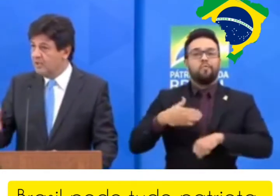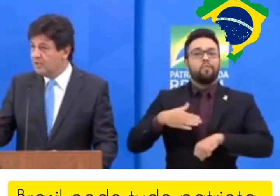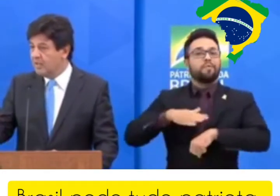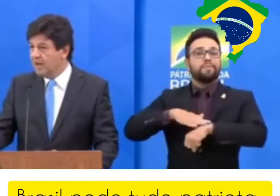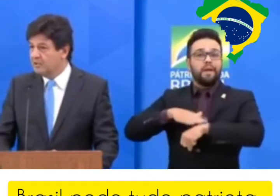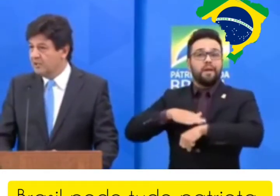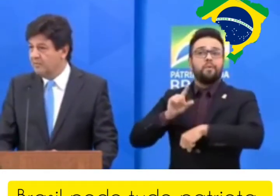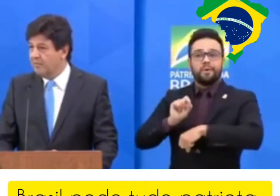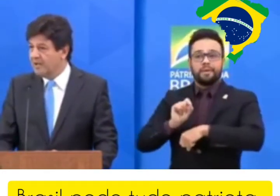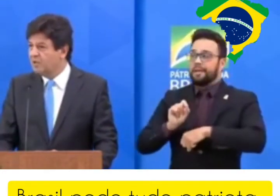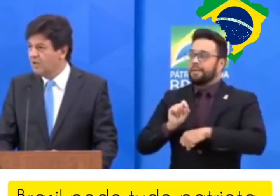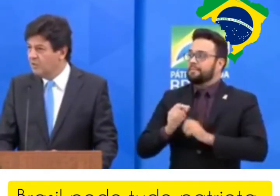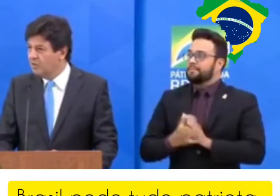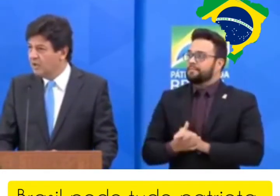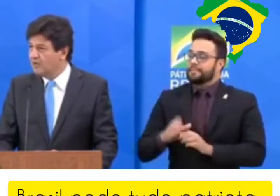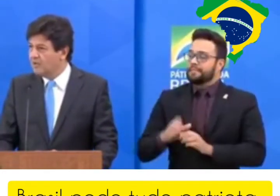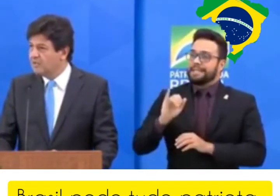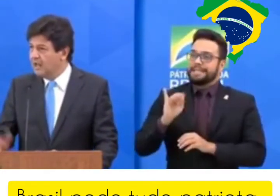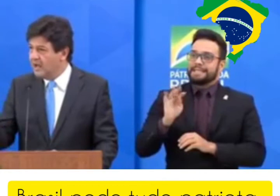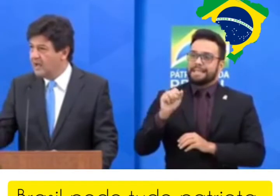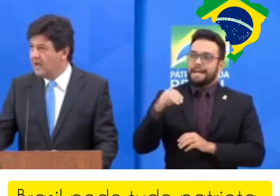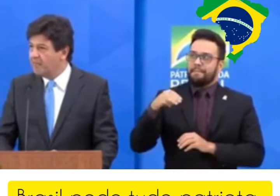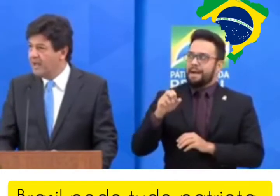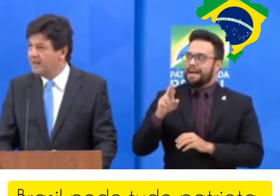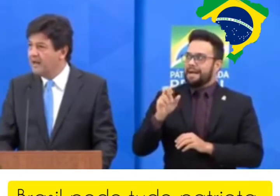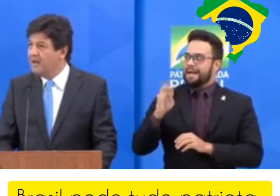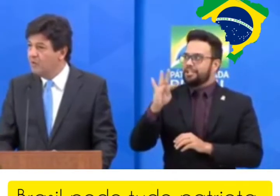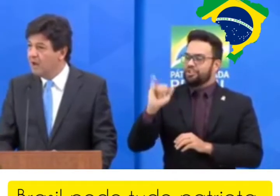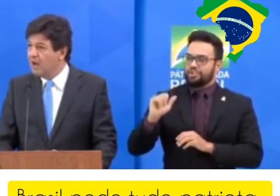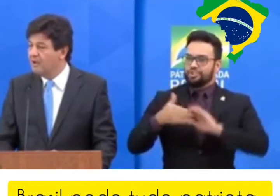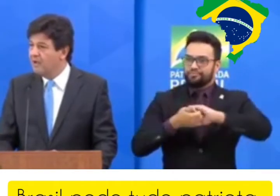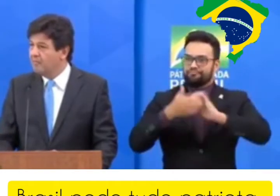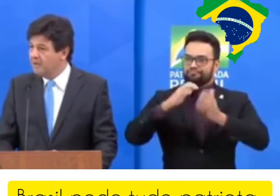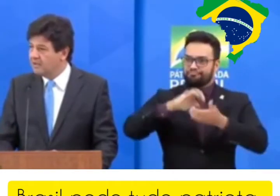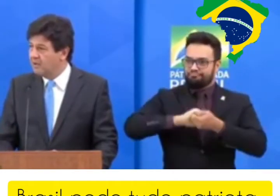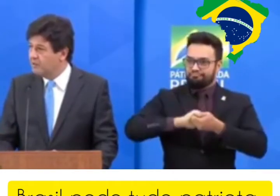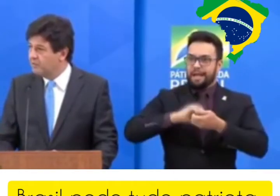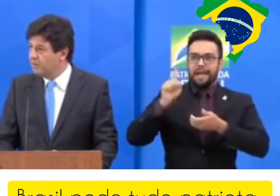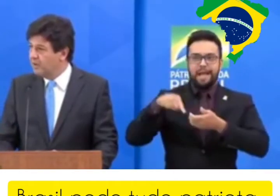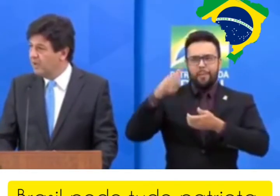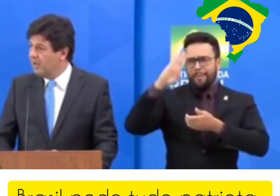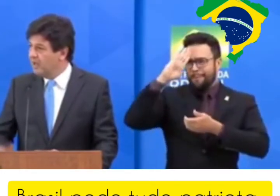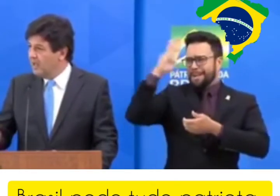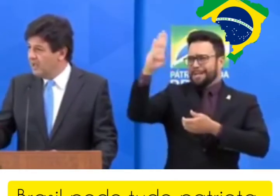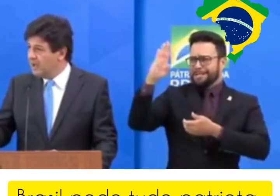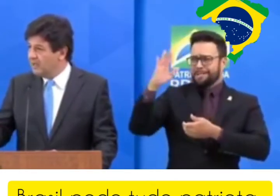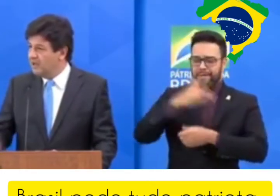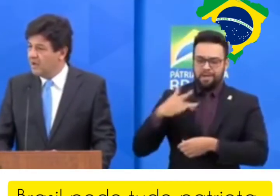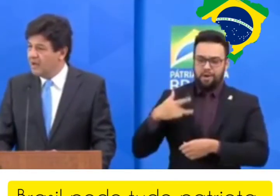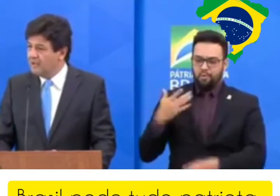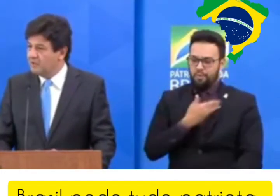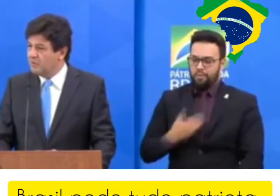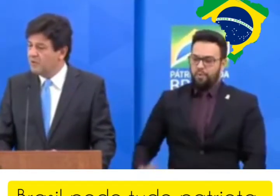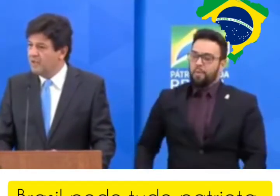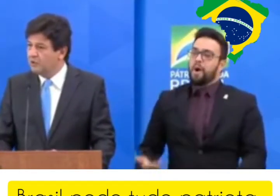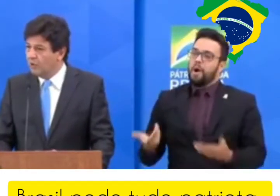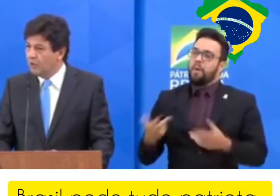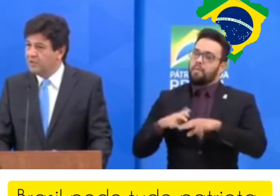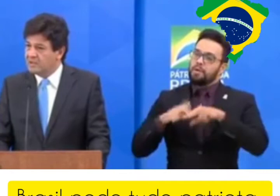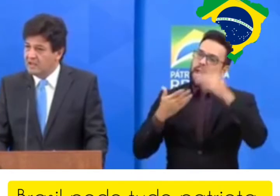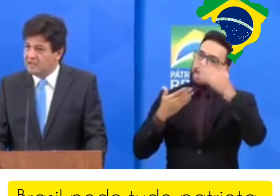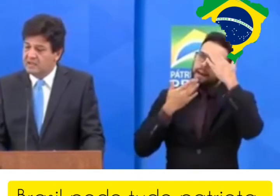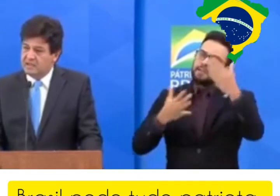que o Itamaraty, mais do que nunca, será a pedra angular para a saúde pública. E aqui eu agradeço,